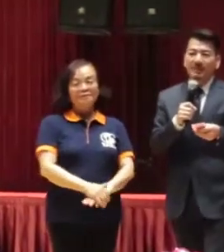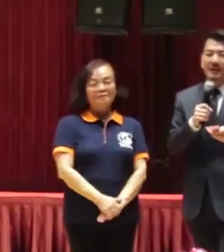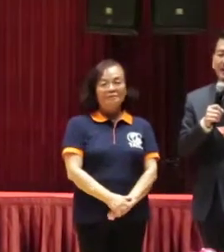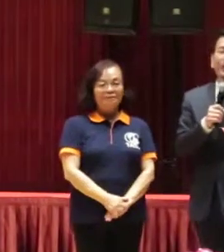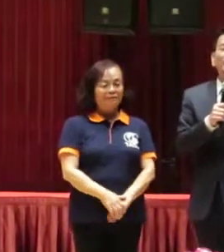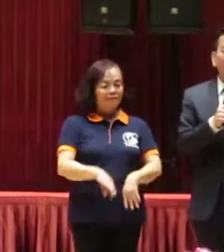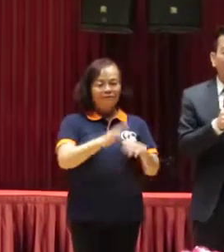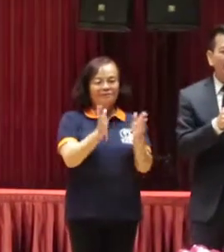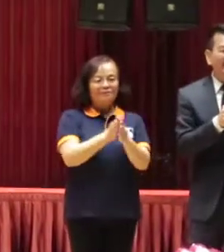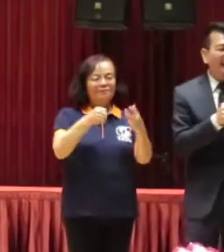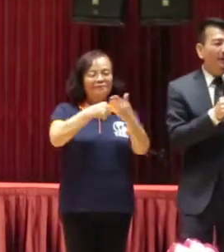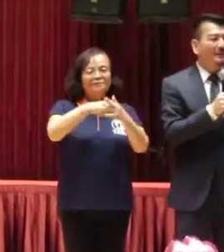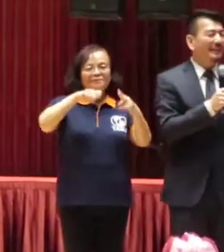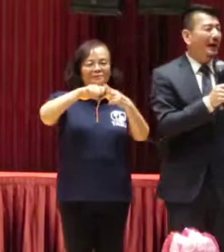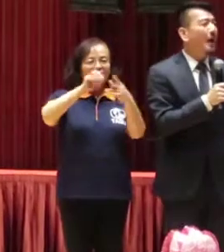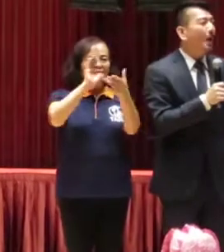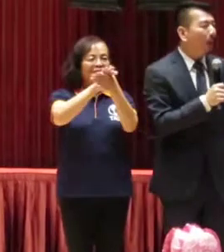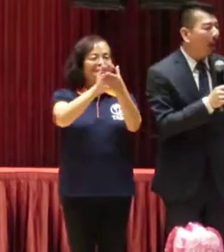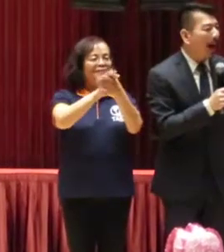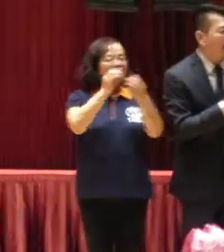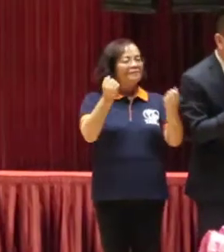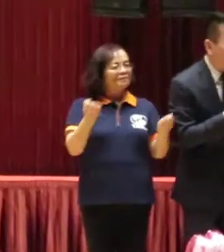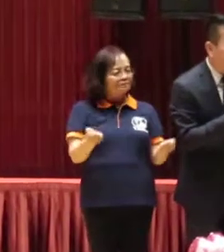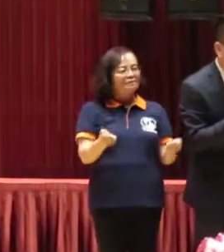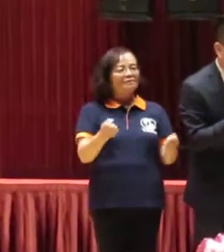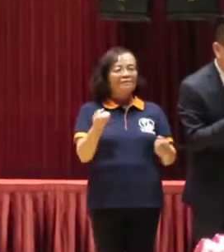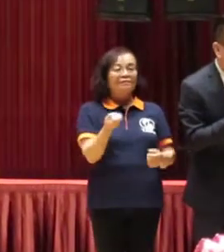所有的志工朋友都会在我们的。